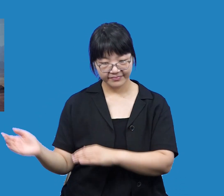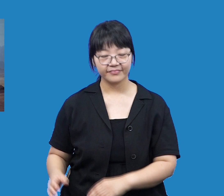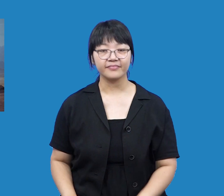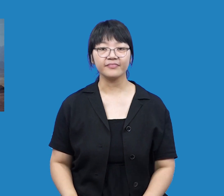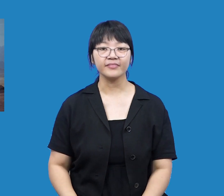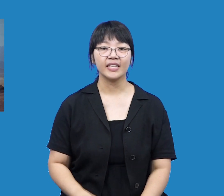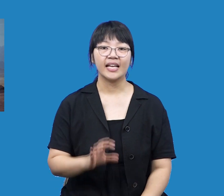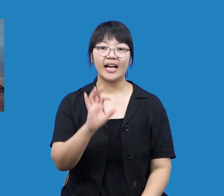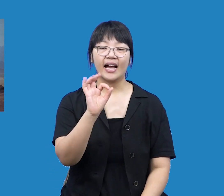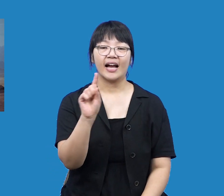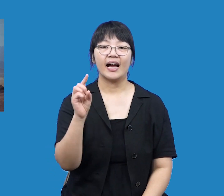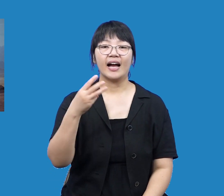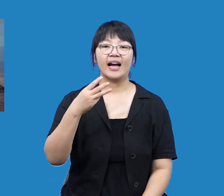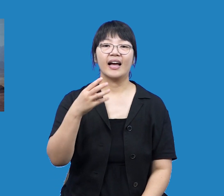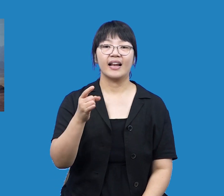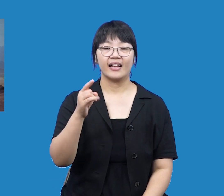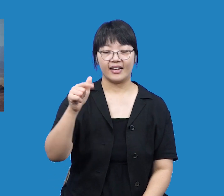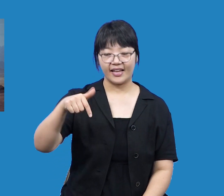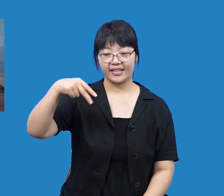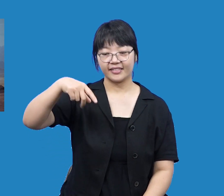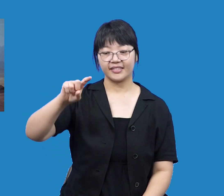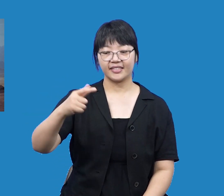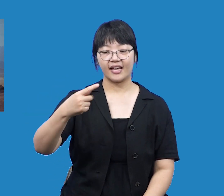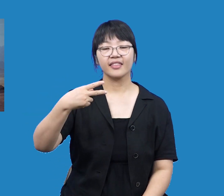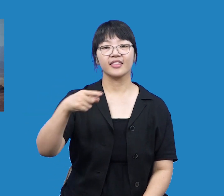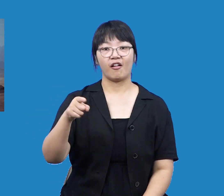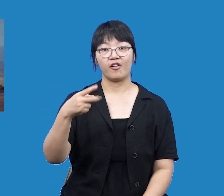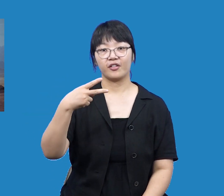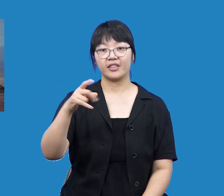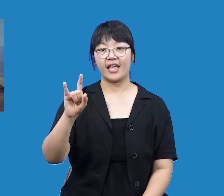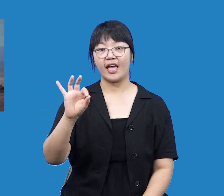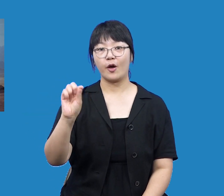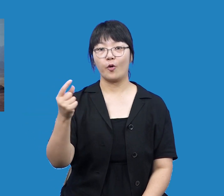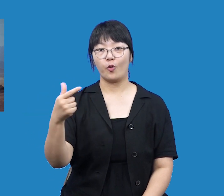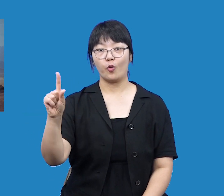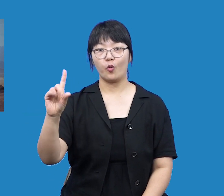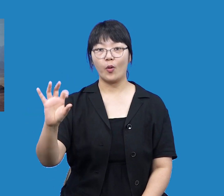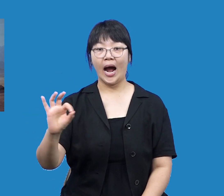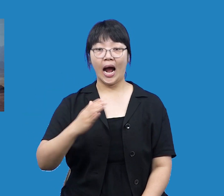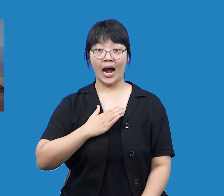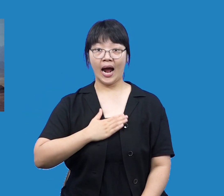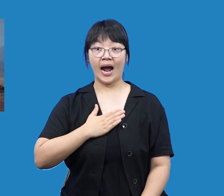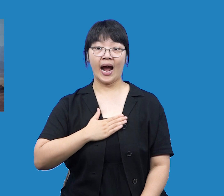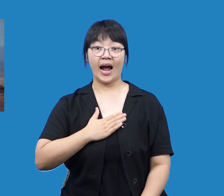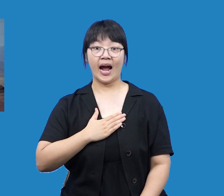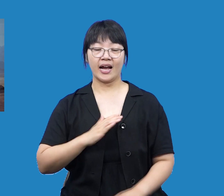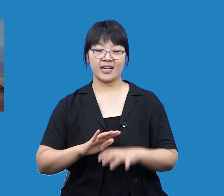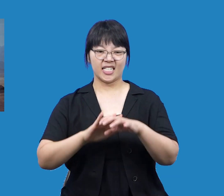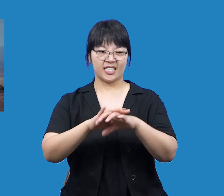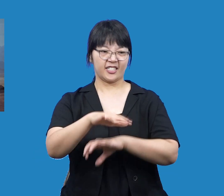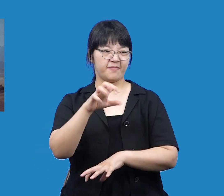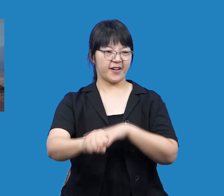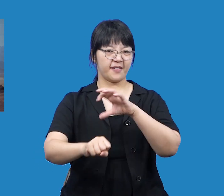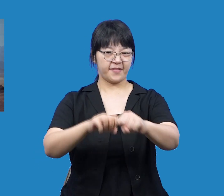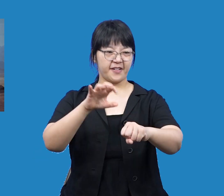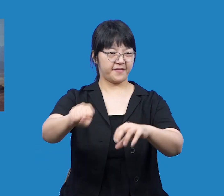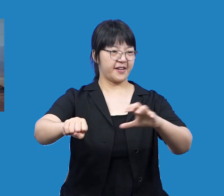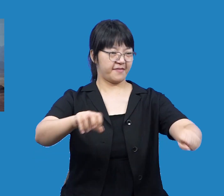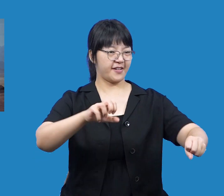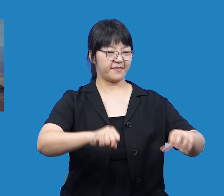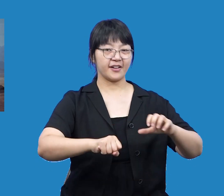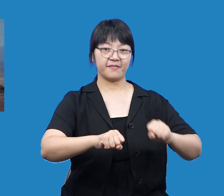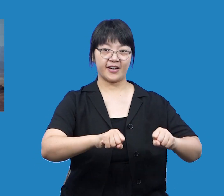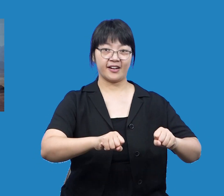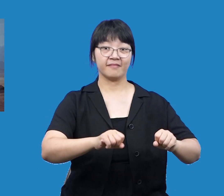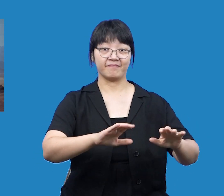되었던 알렉산더 the Great, 알렉산더 대제를 기억하십니까? 그에게는 어렸을 때부터